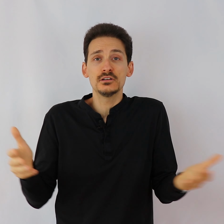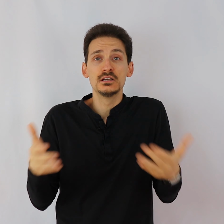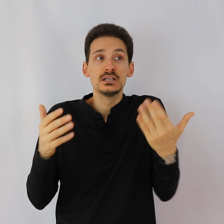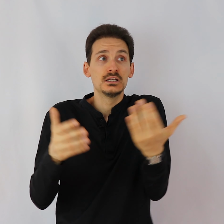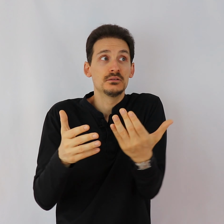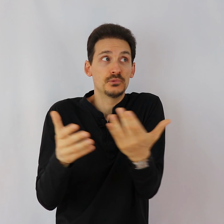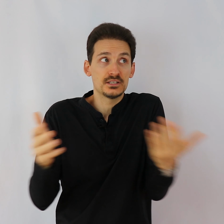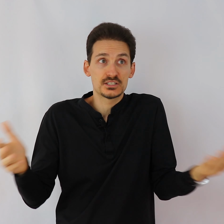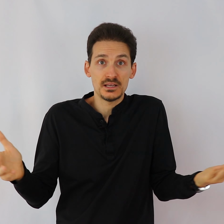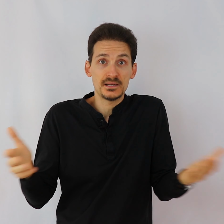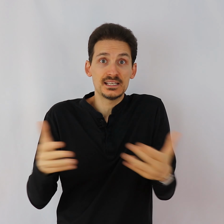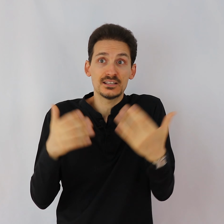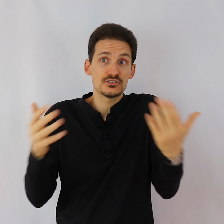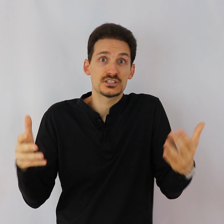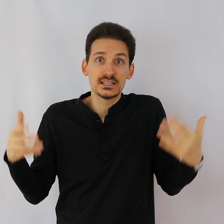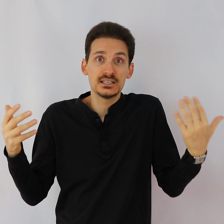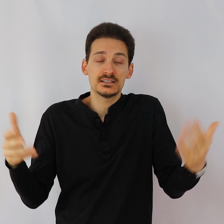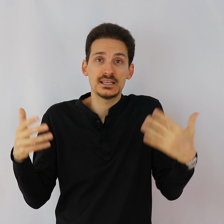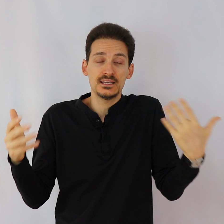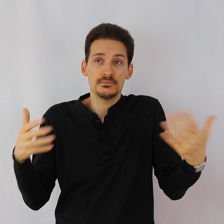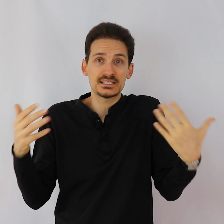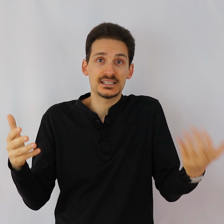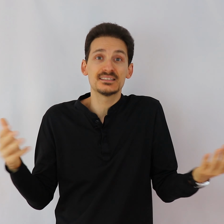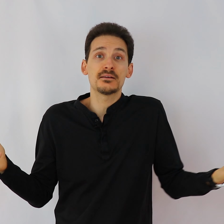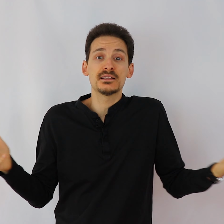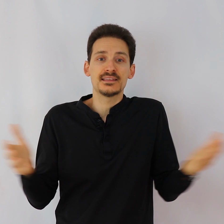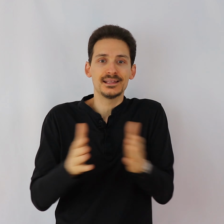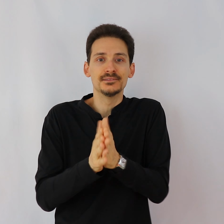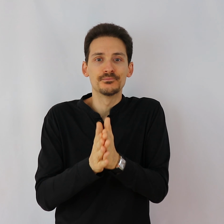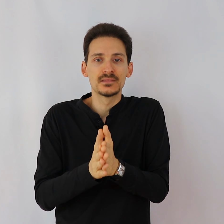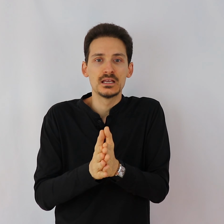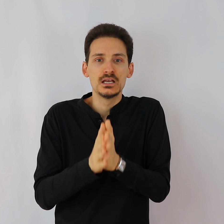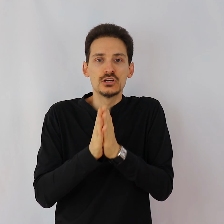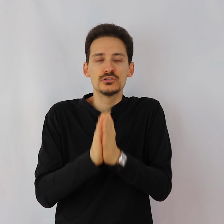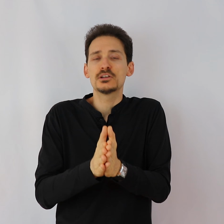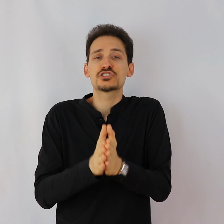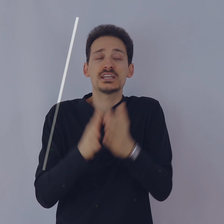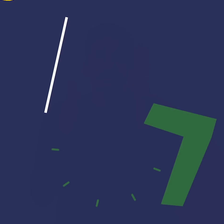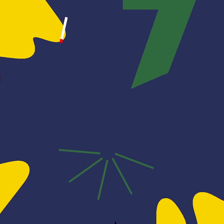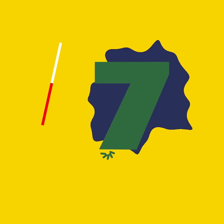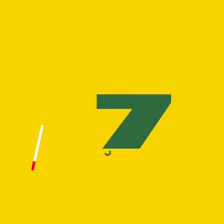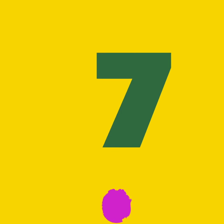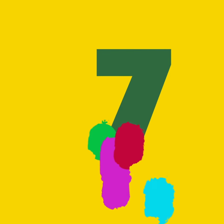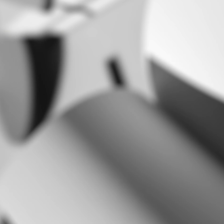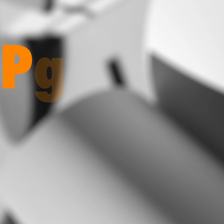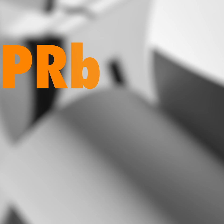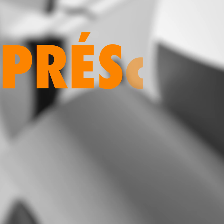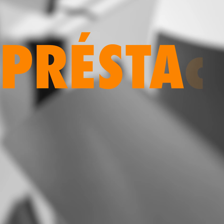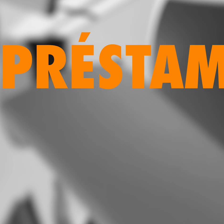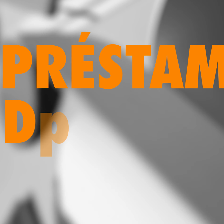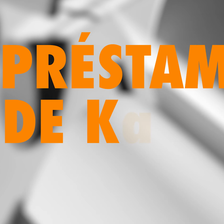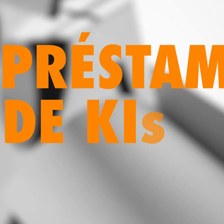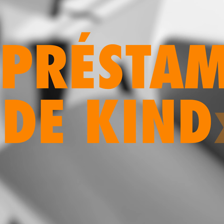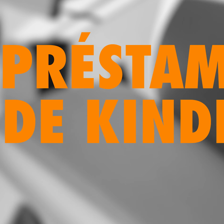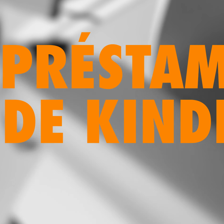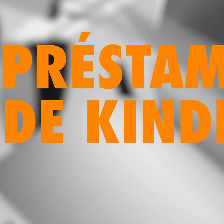puede ser una manera de conseguir que más gente hable de él número 7 préstamo de kinle kinle permite